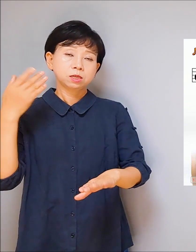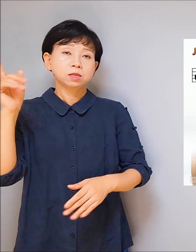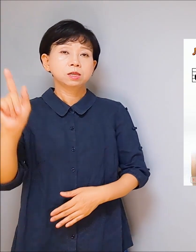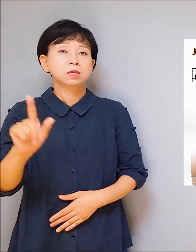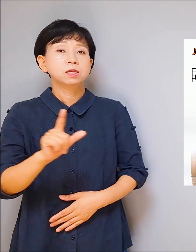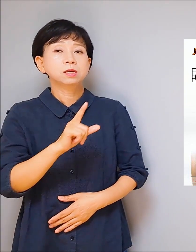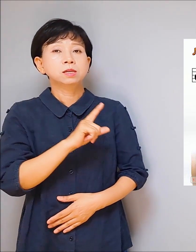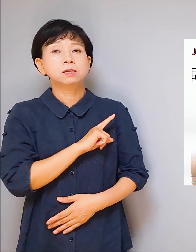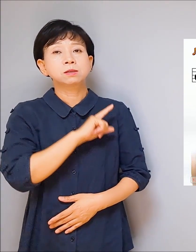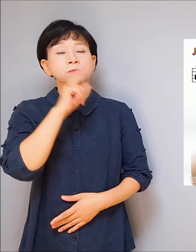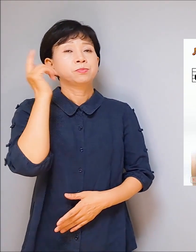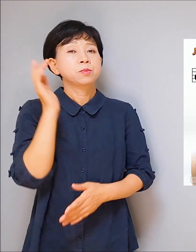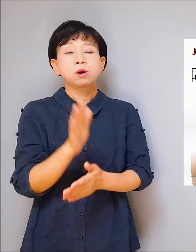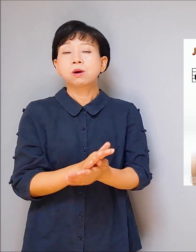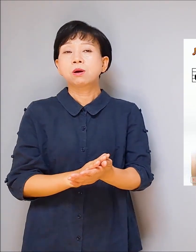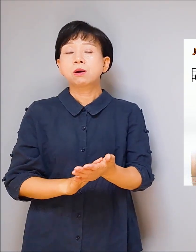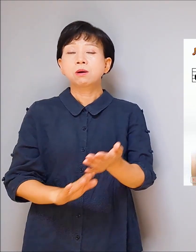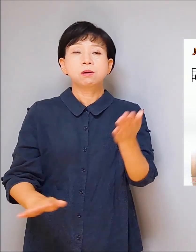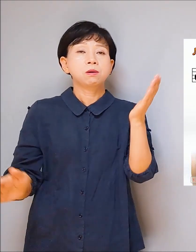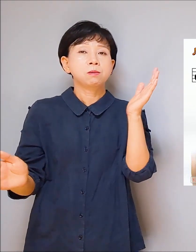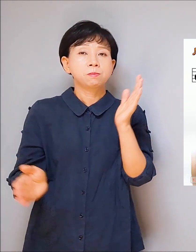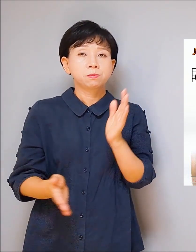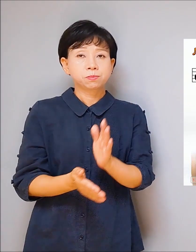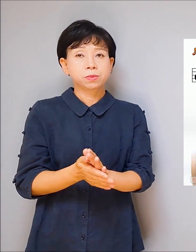다른 이름